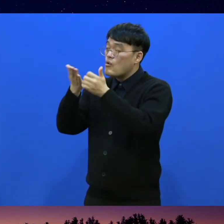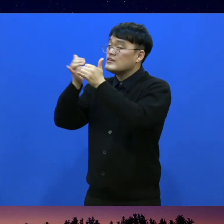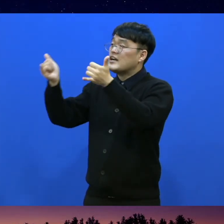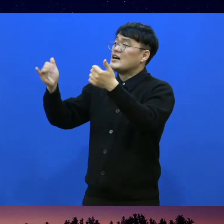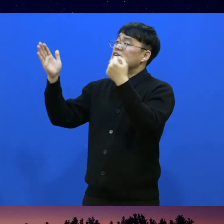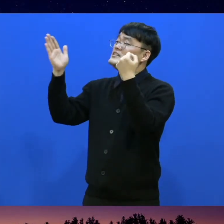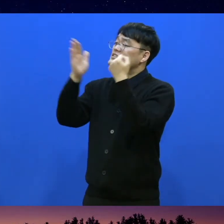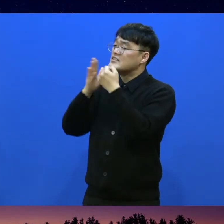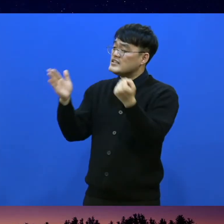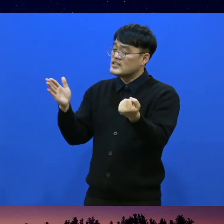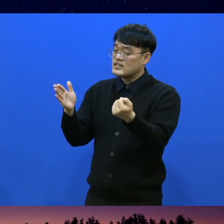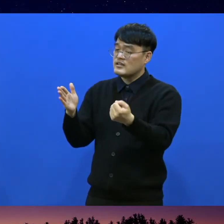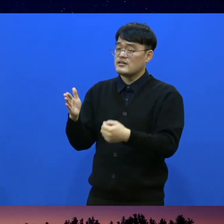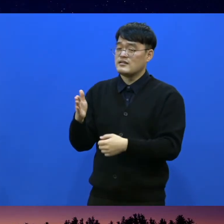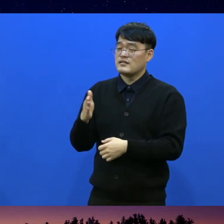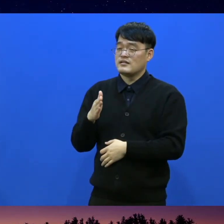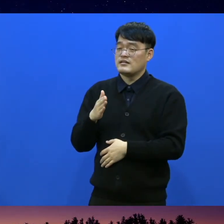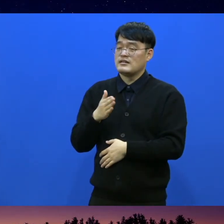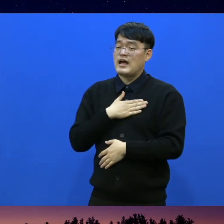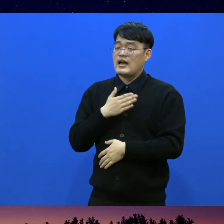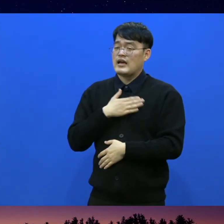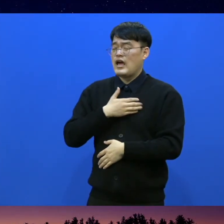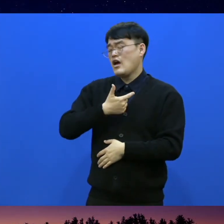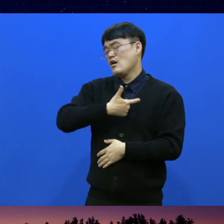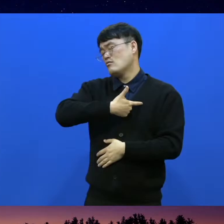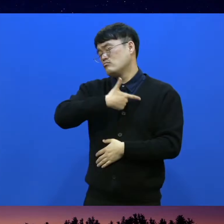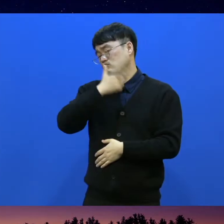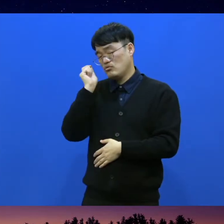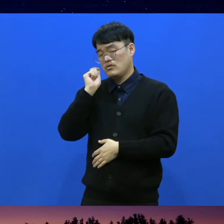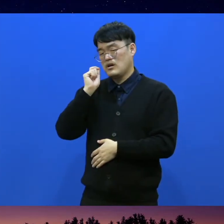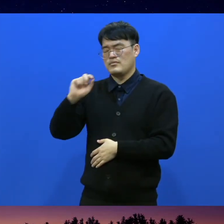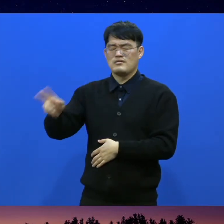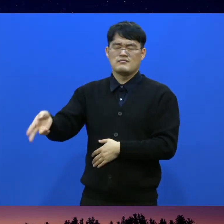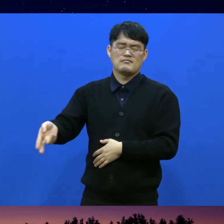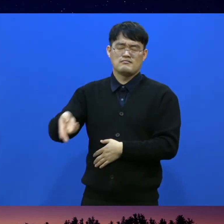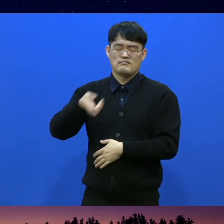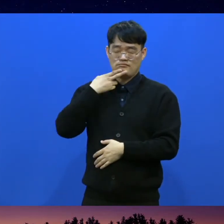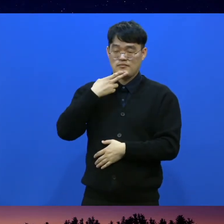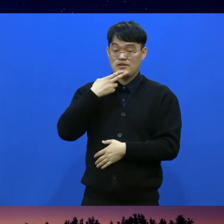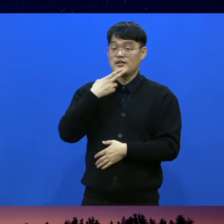조금 부족함이 있도다. 아니요. 부족함이 없습니다.